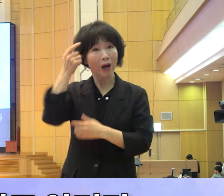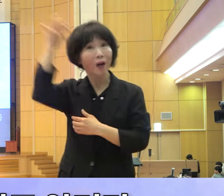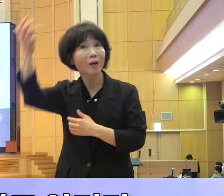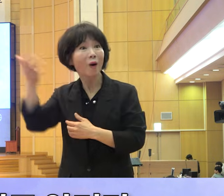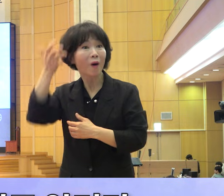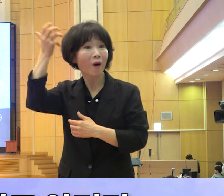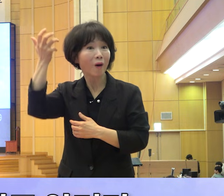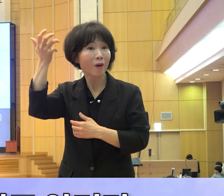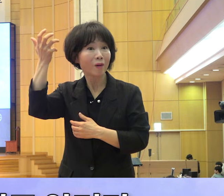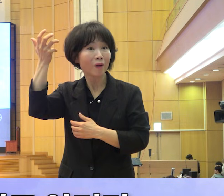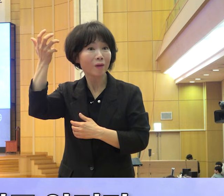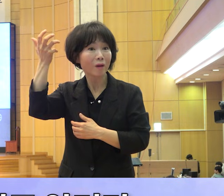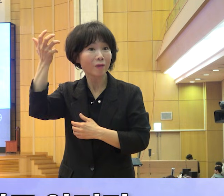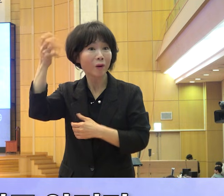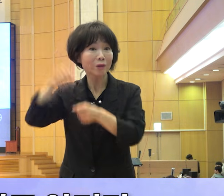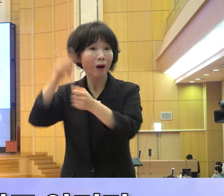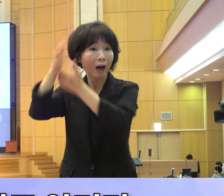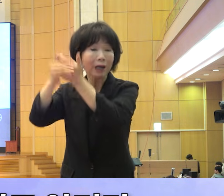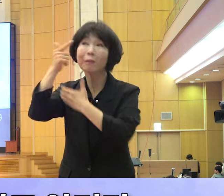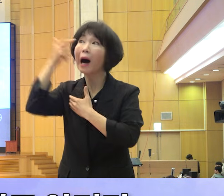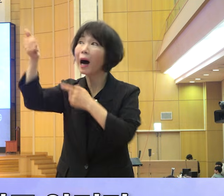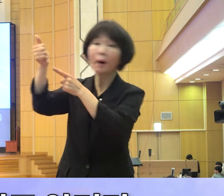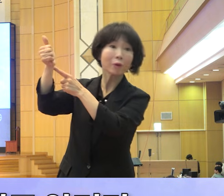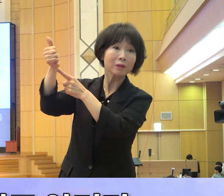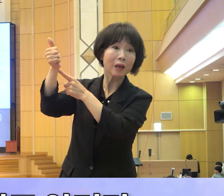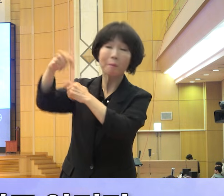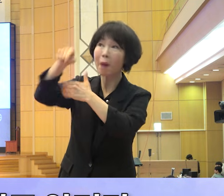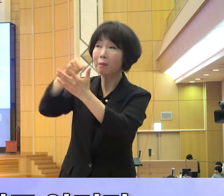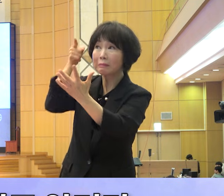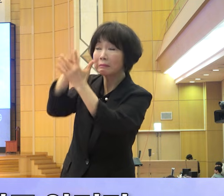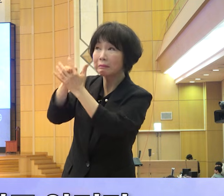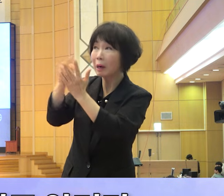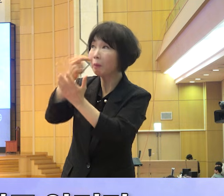영적으로도 하나님의 그 깊은 마음과 사랑을 알아?